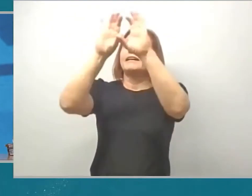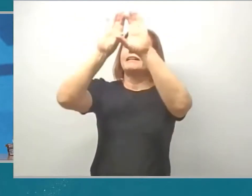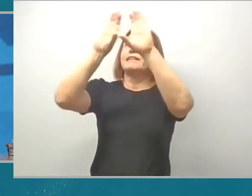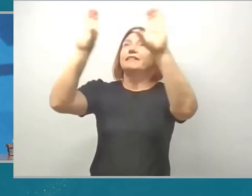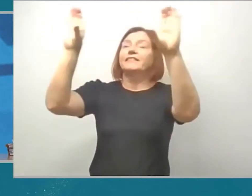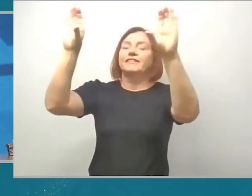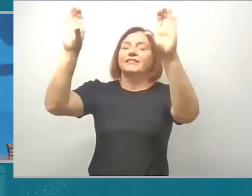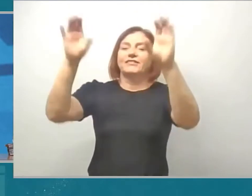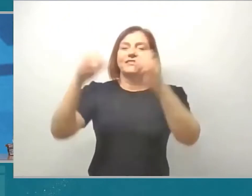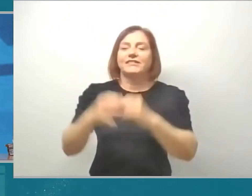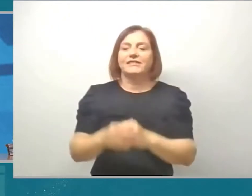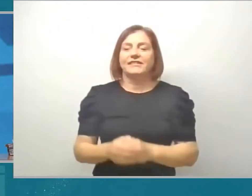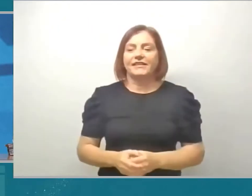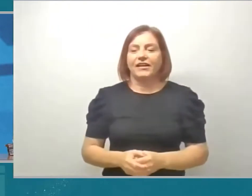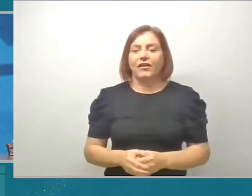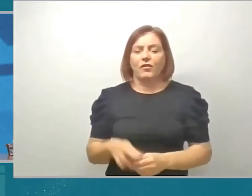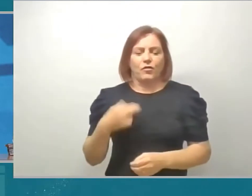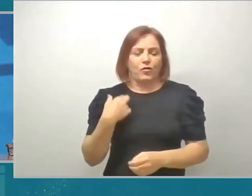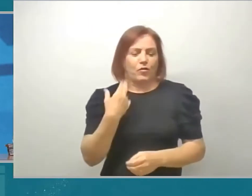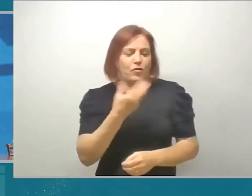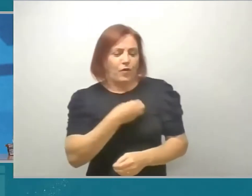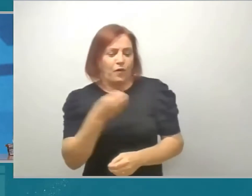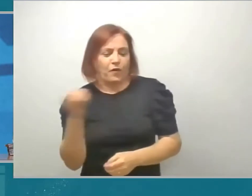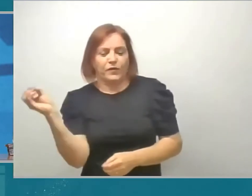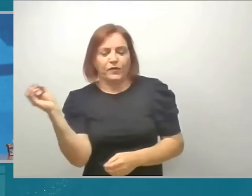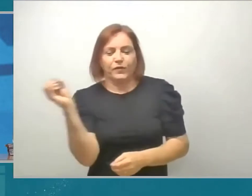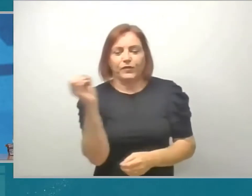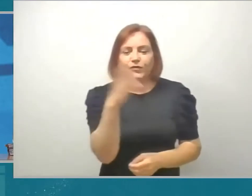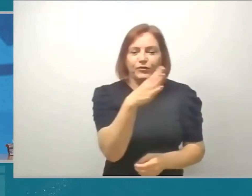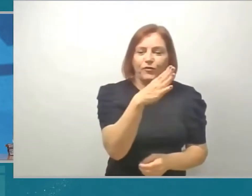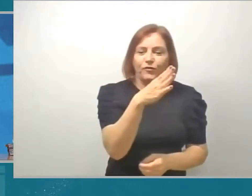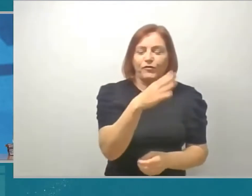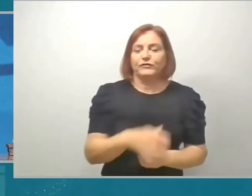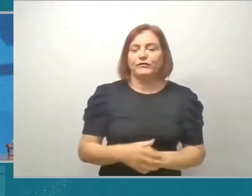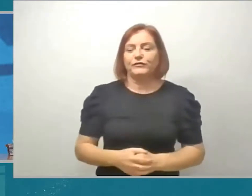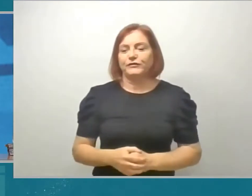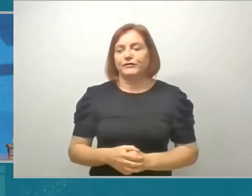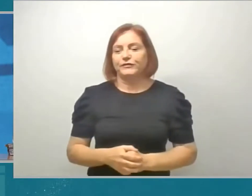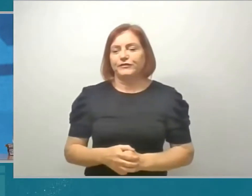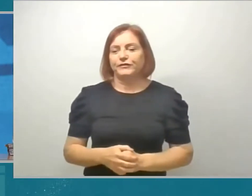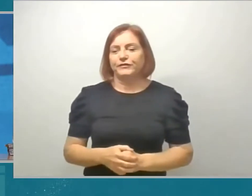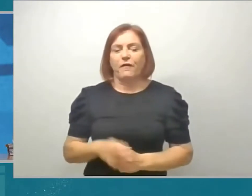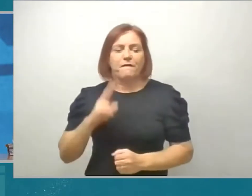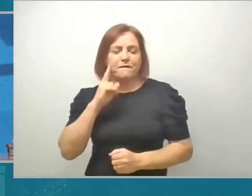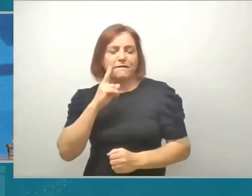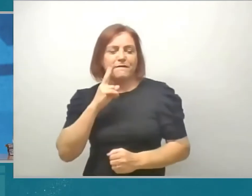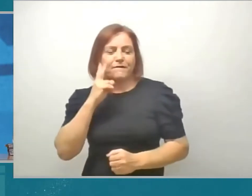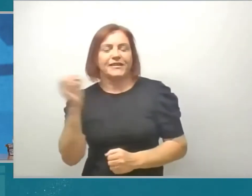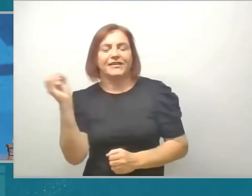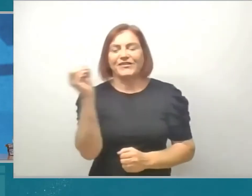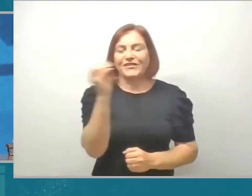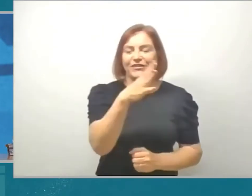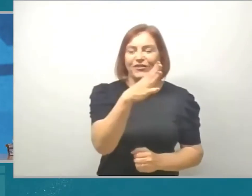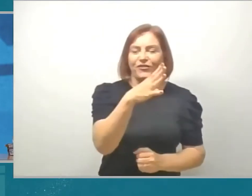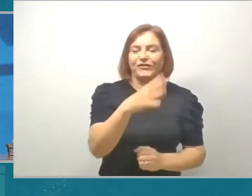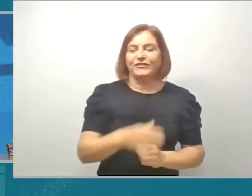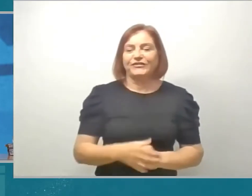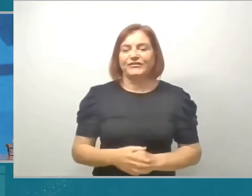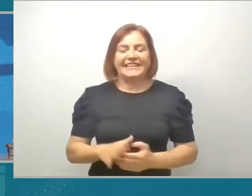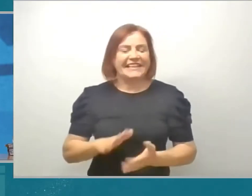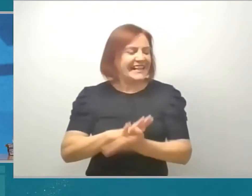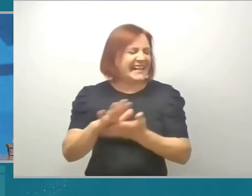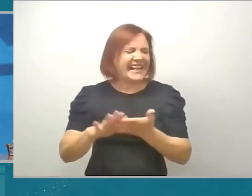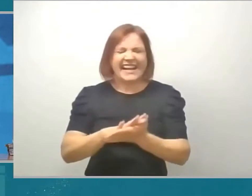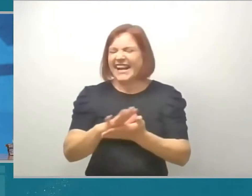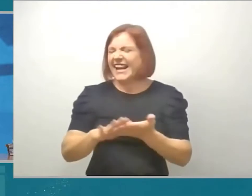Remendo novo, de pano novo, somos, então, vinho novo. Não há nada velho entre